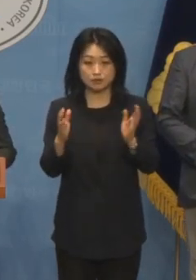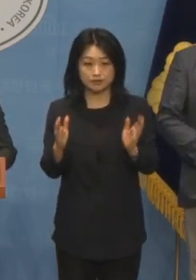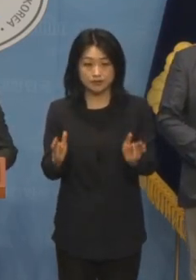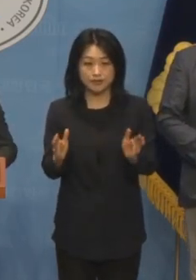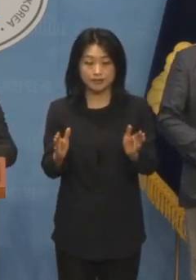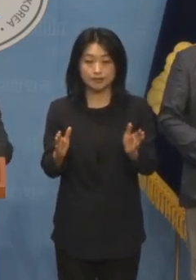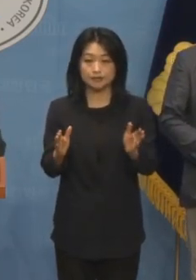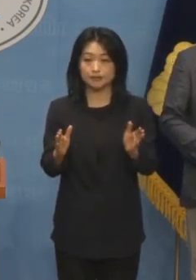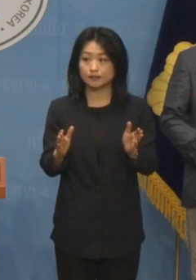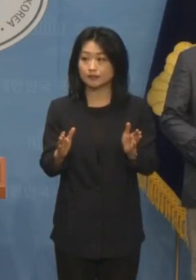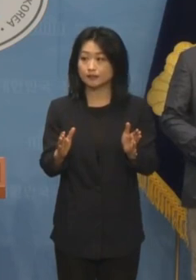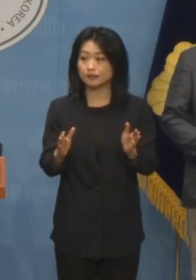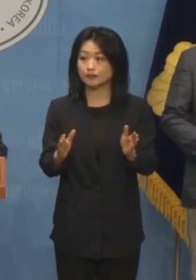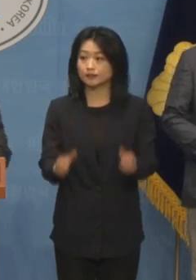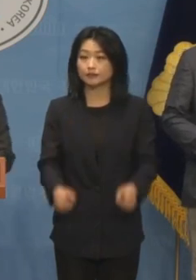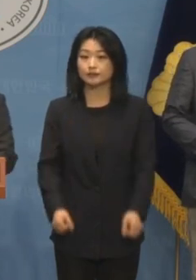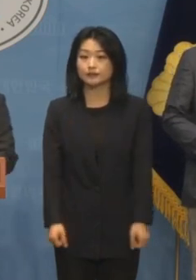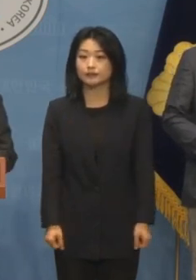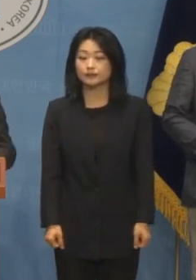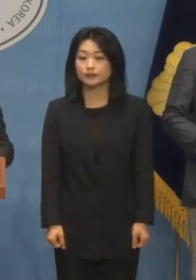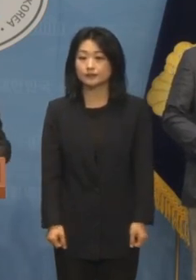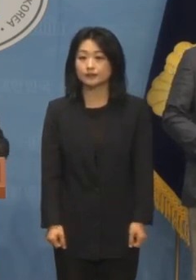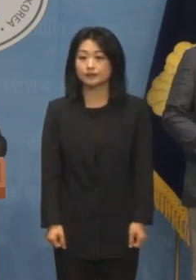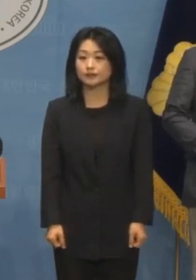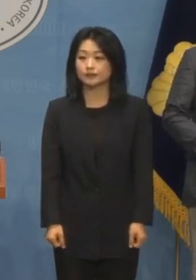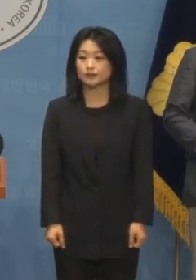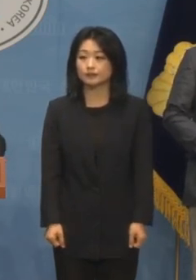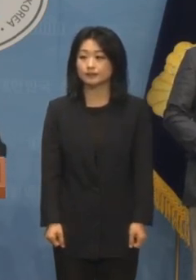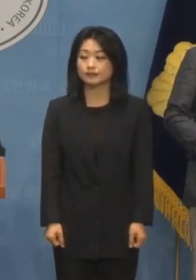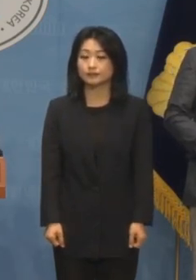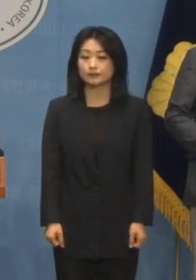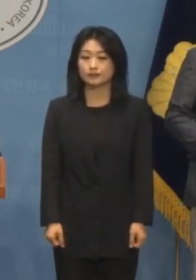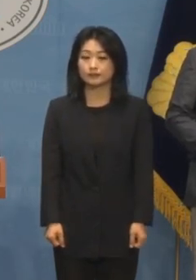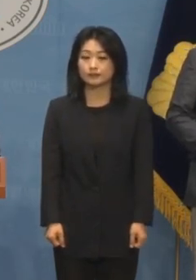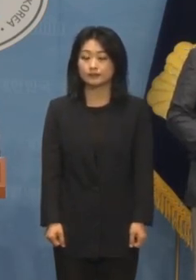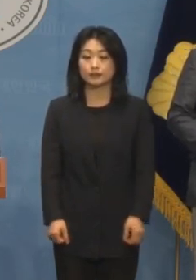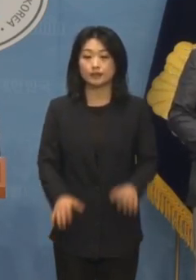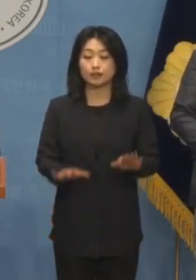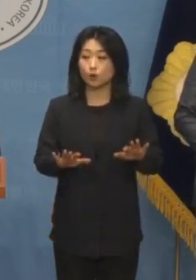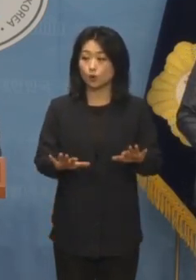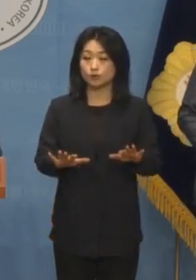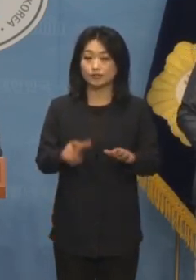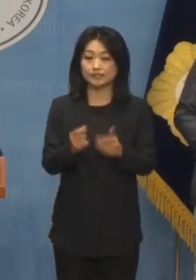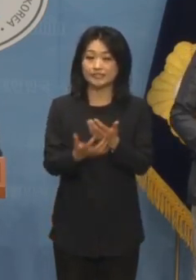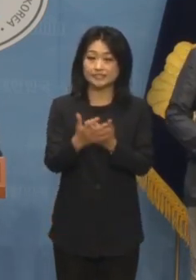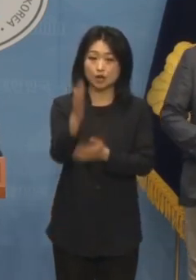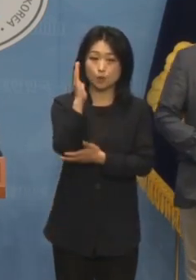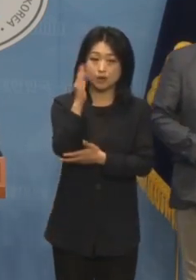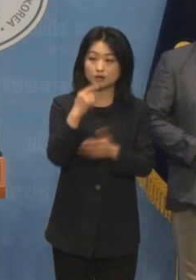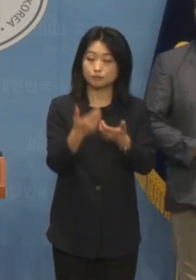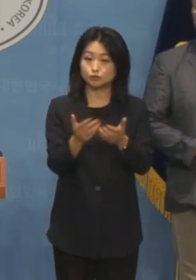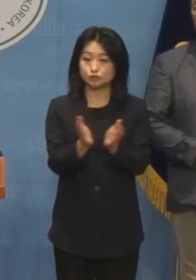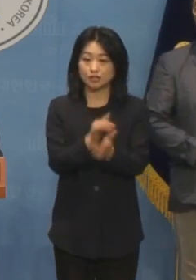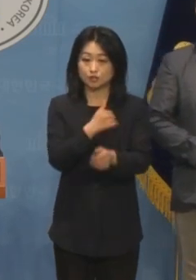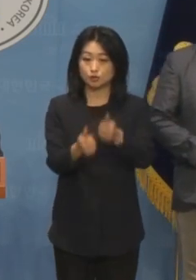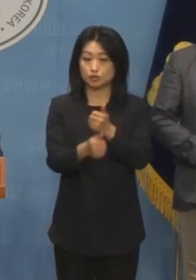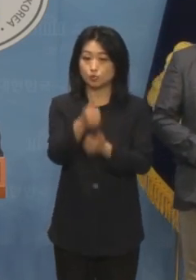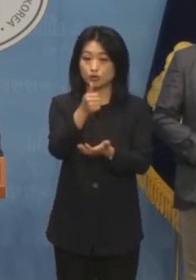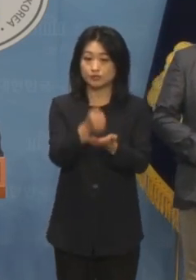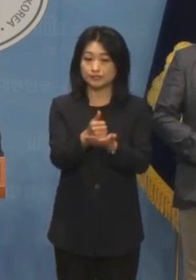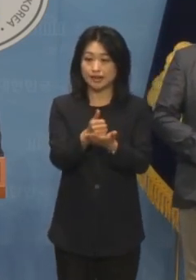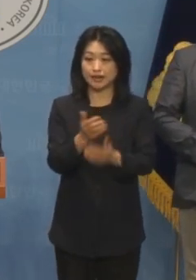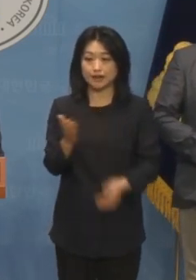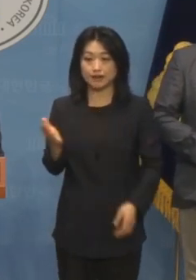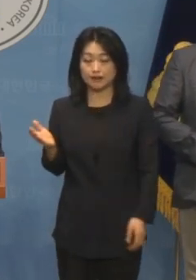수사과정 자살자 전수조사 결과 공개 기자회견을 시작하겠습니다. 오늘 기자회견은 더불어민주당 인권위원장이신 주철현